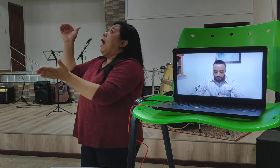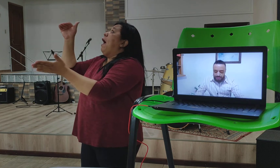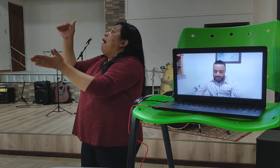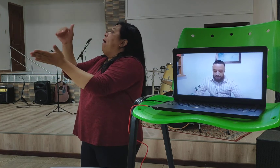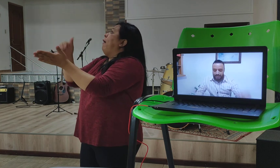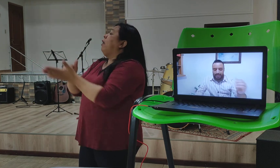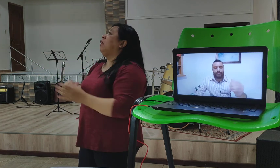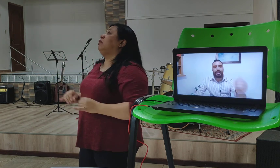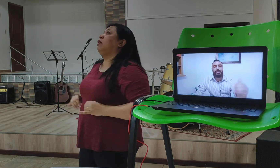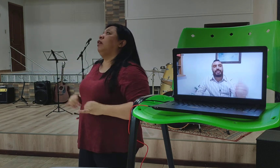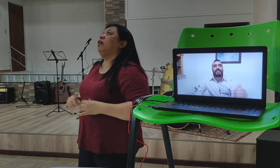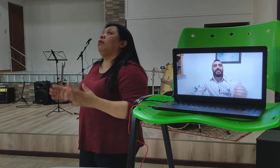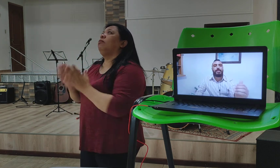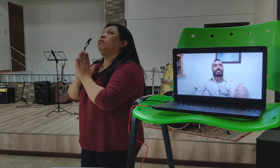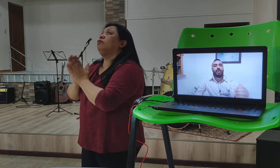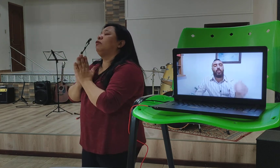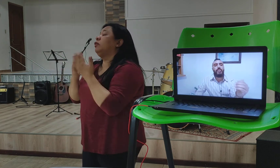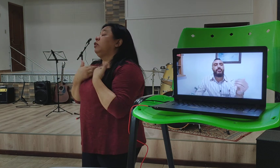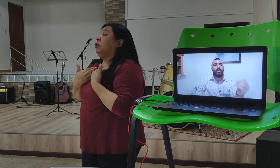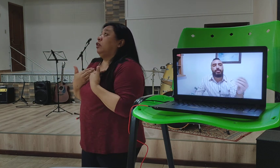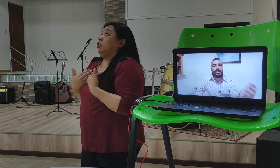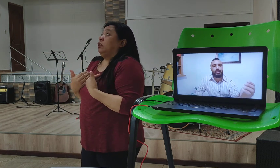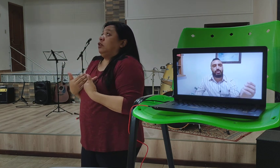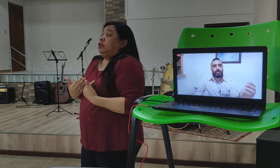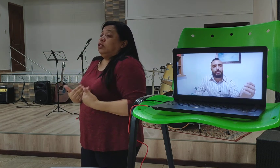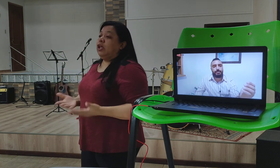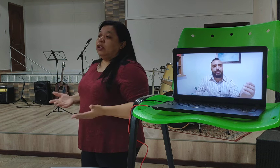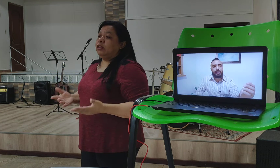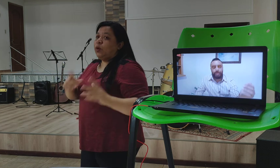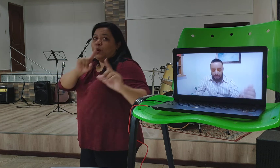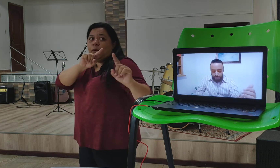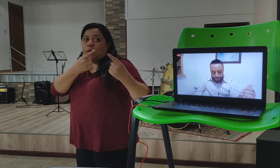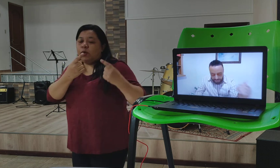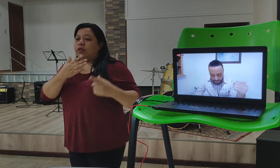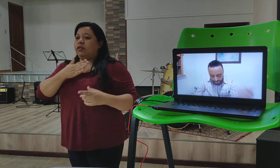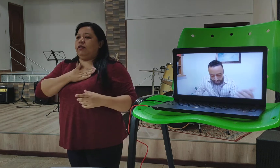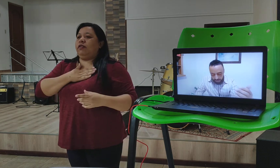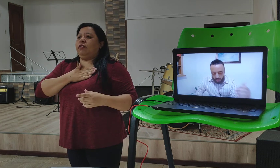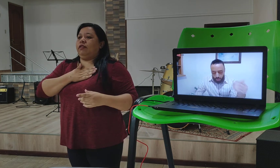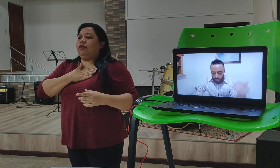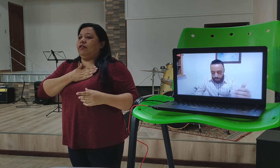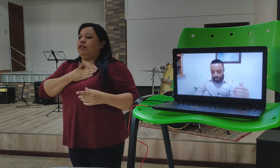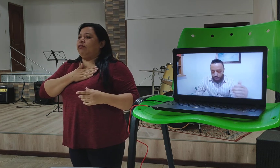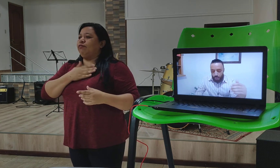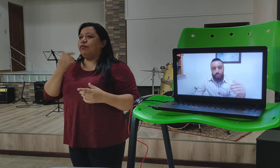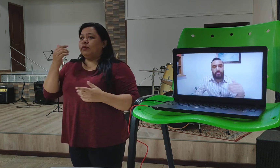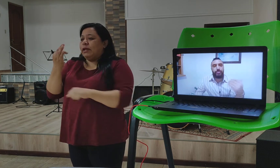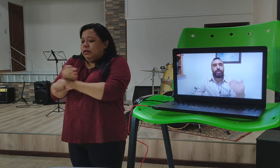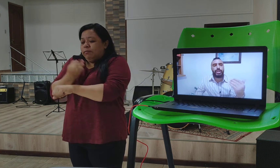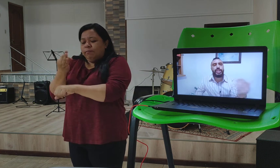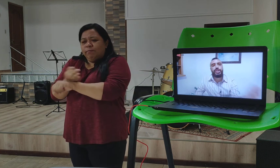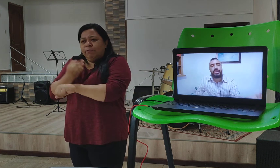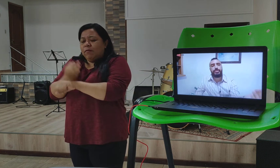vai acontecer? Davi não estava mais se conformando de viver como um fugitivo em